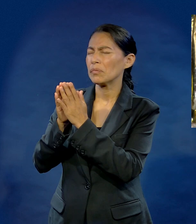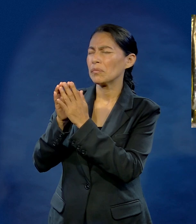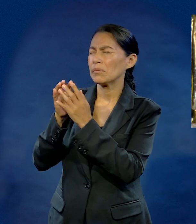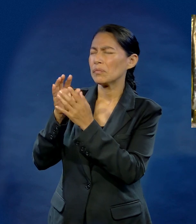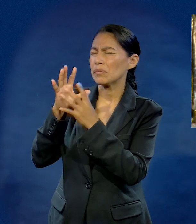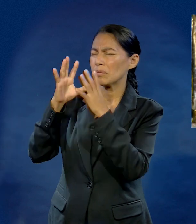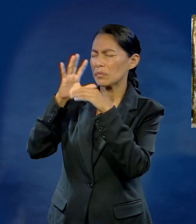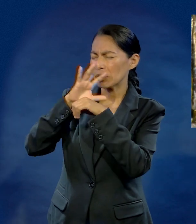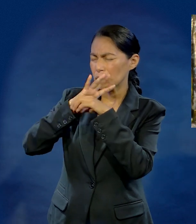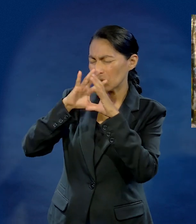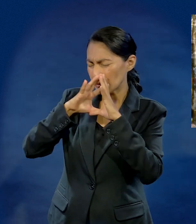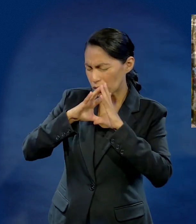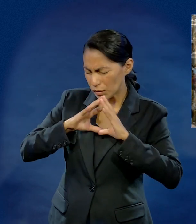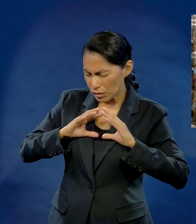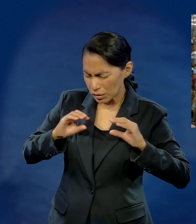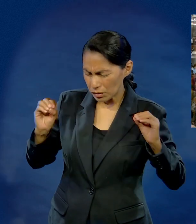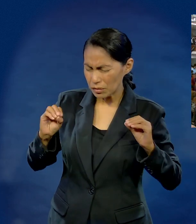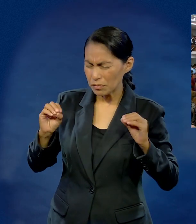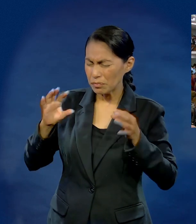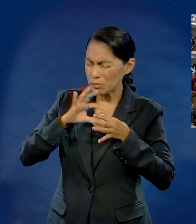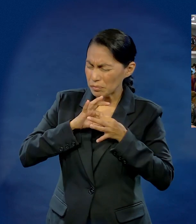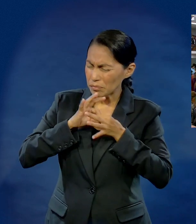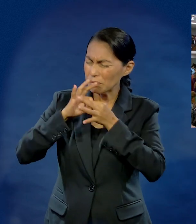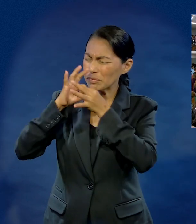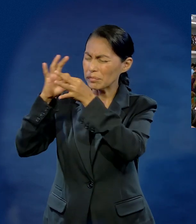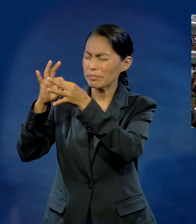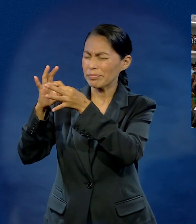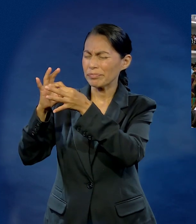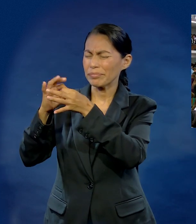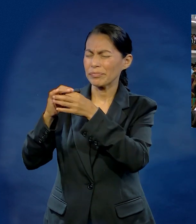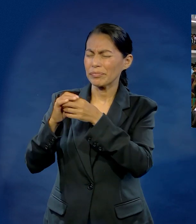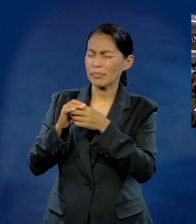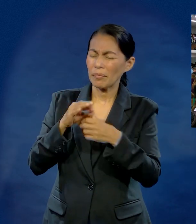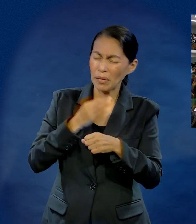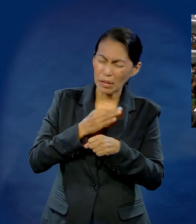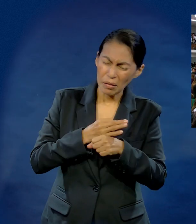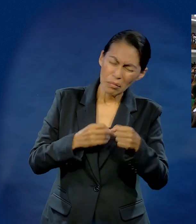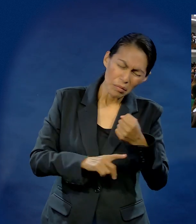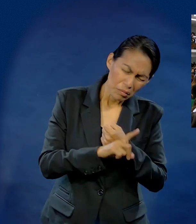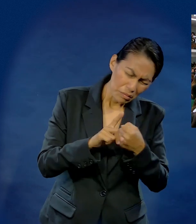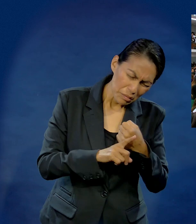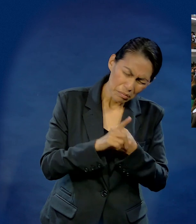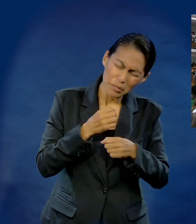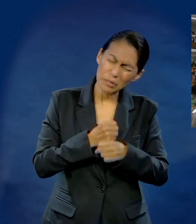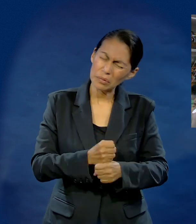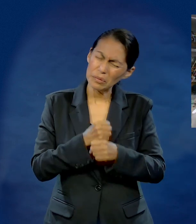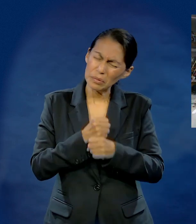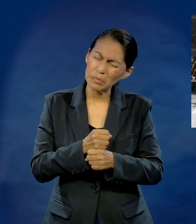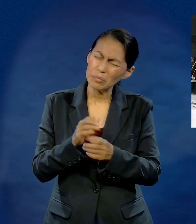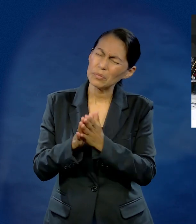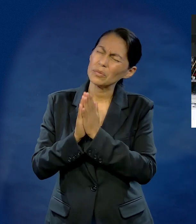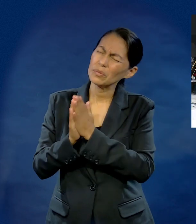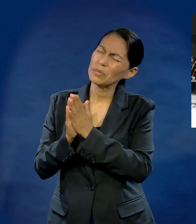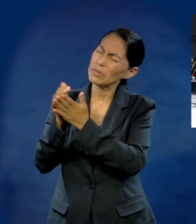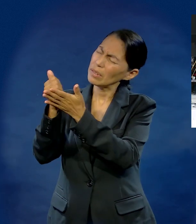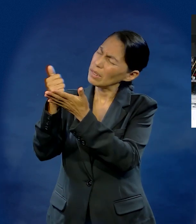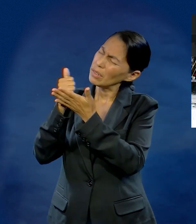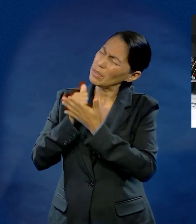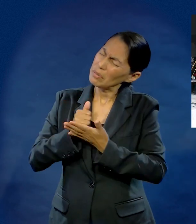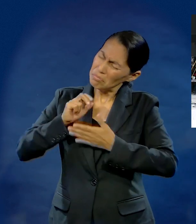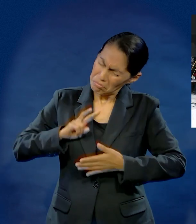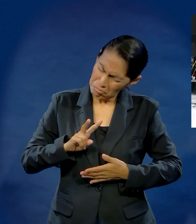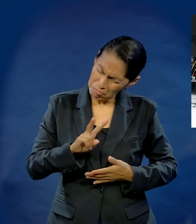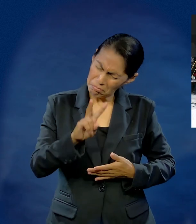permítenos ser sanados en Jesucristo. Ser sanados en Jesucristo. Si estamos en medio de conflictos, si estamos en medio de conflictos, ayúdanos a